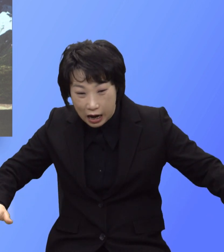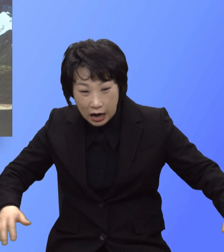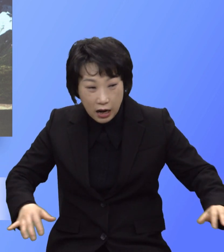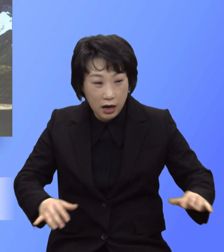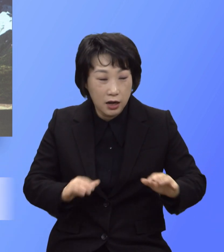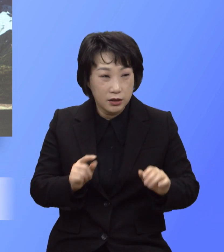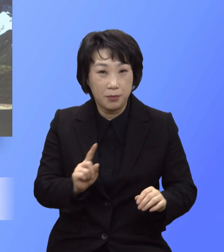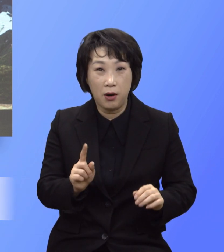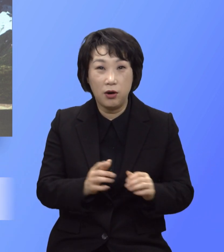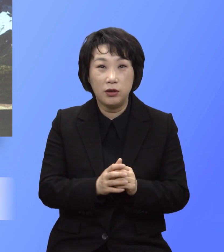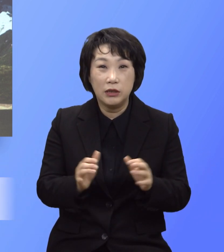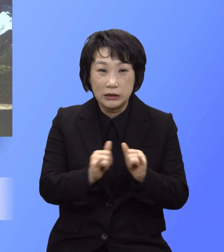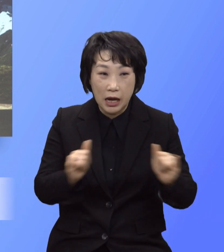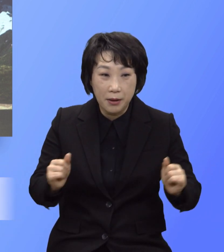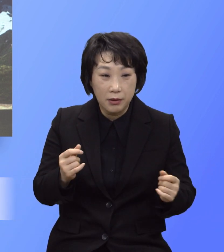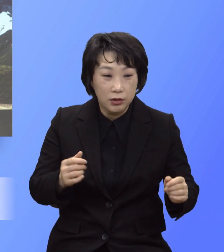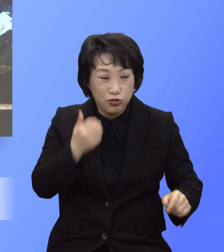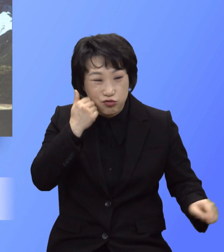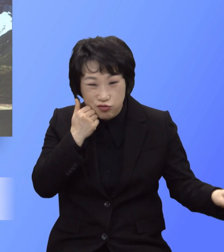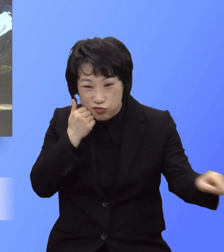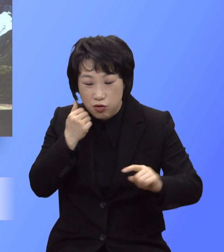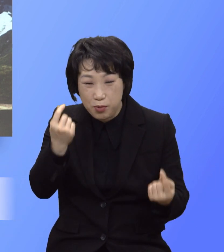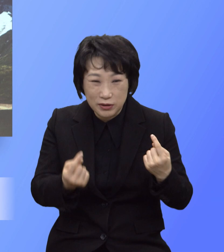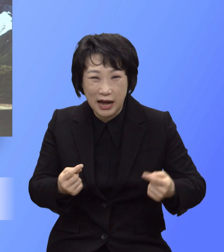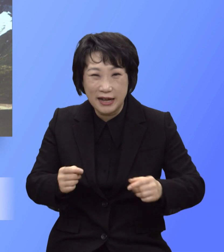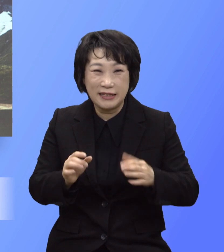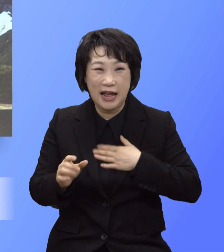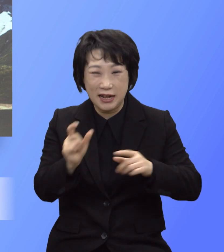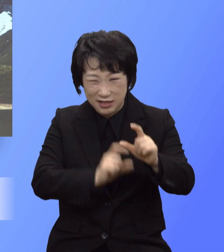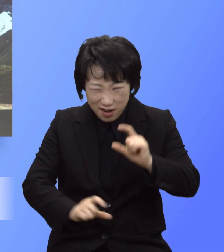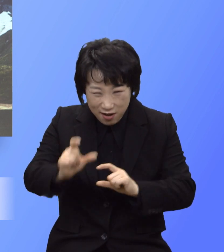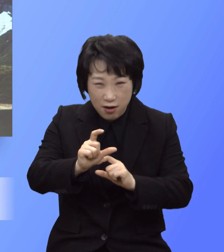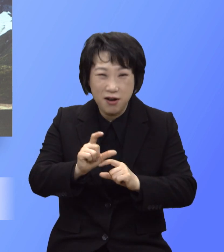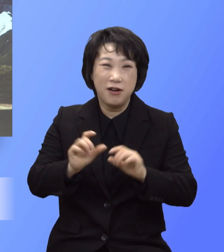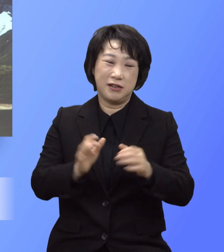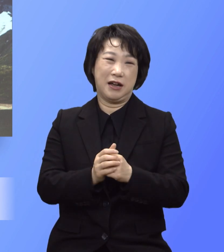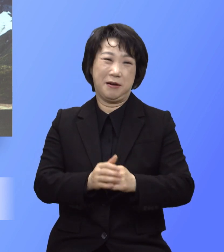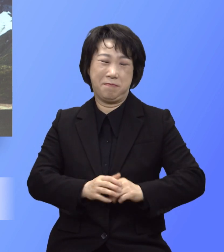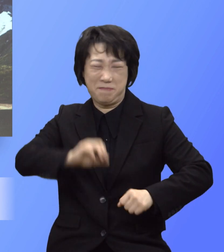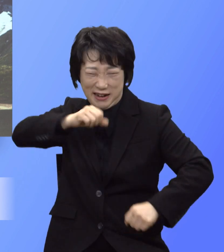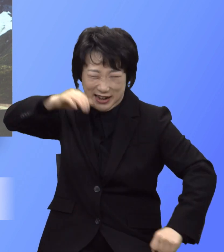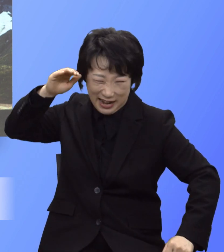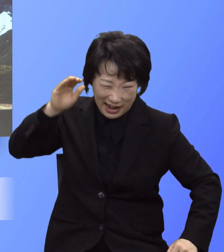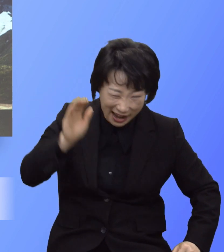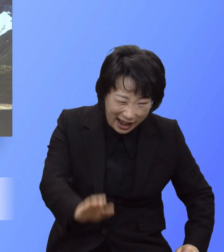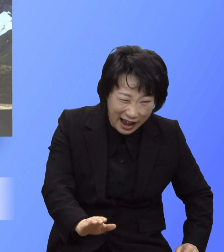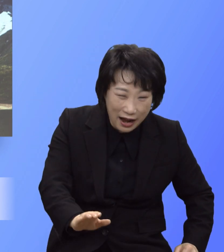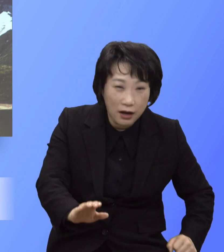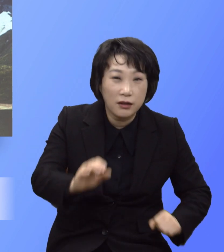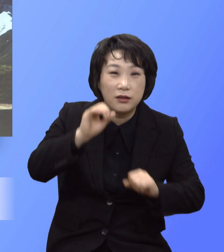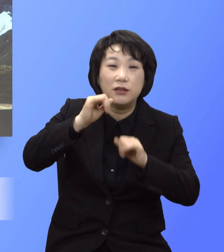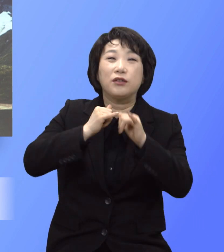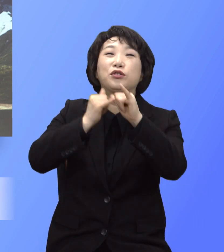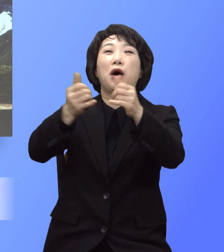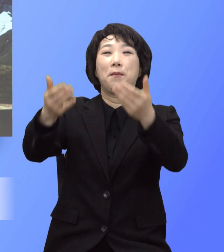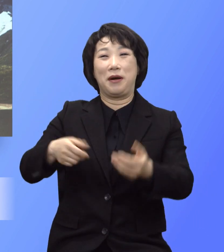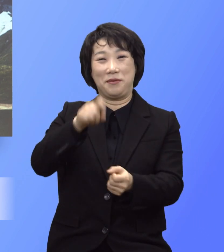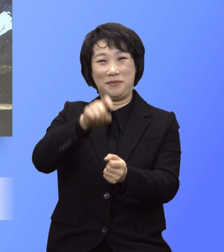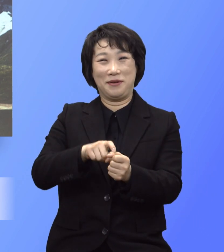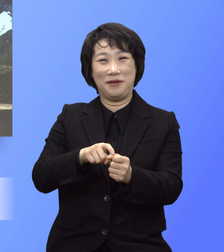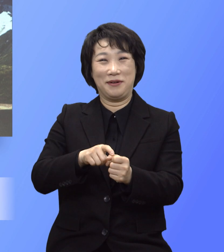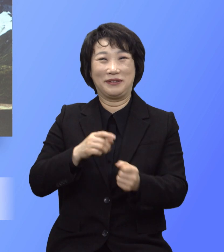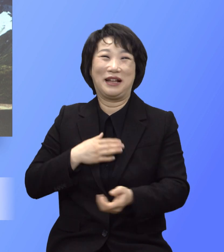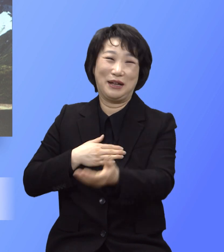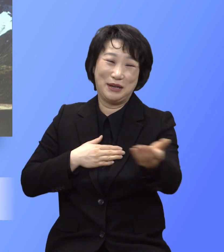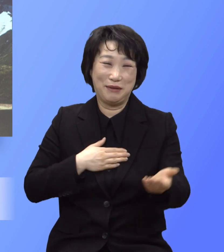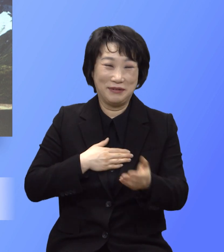반발짝이라도 아니 천분의 1초라도 더 뛰어서 어떻든 상을 꺼져 하는 것이 아니냐 이 말이오. 나와 여러분